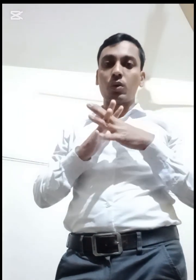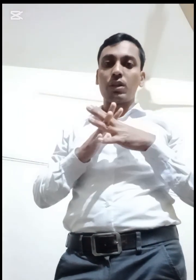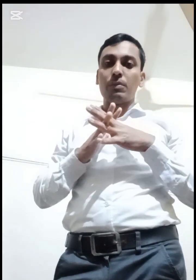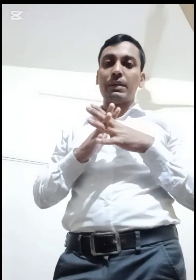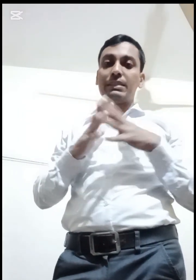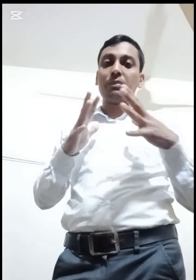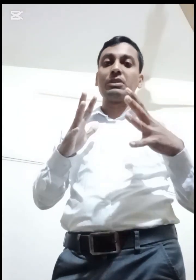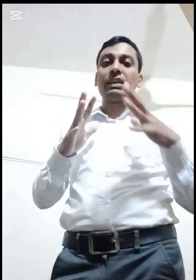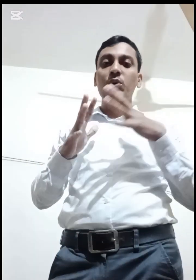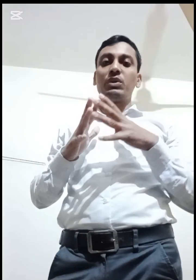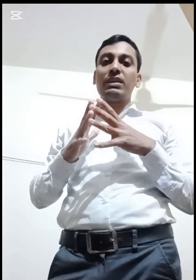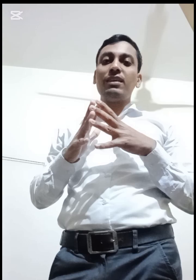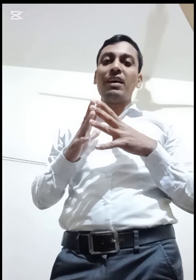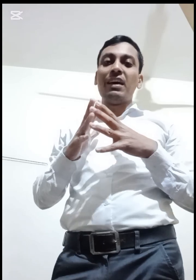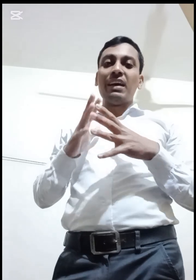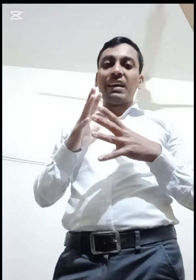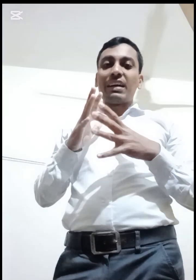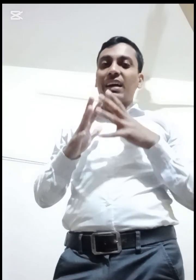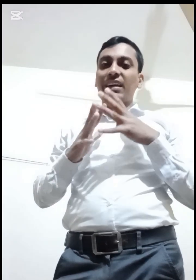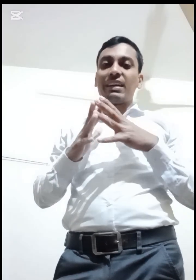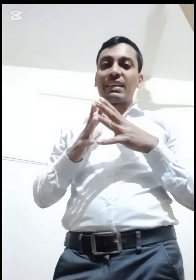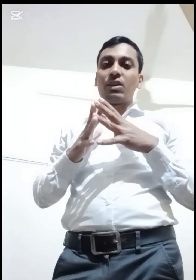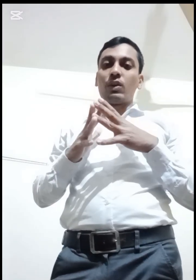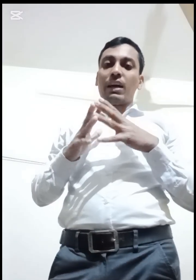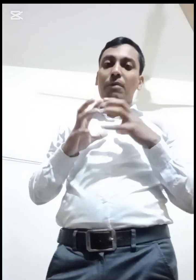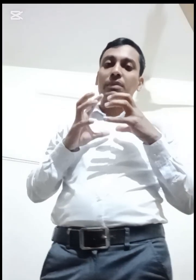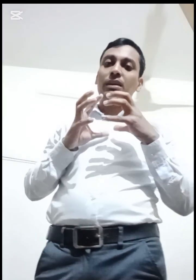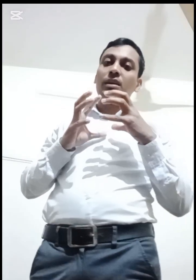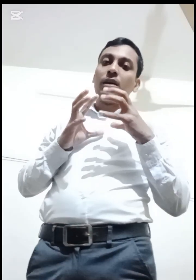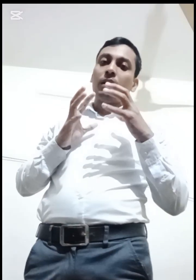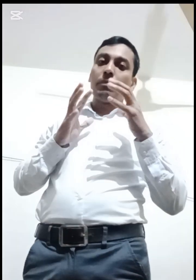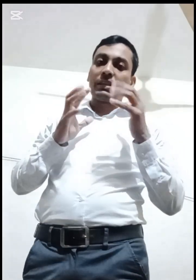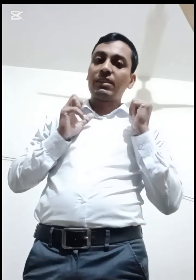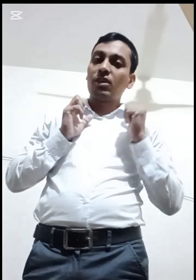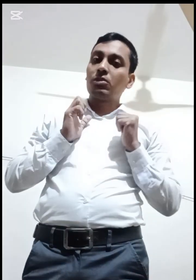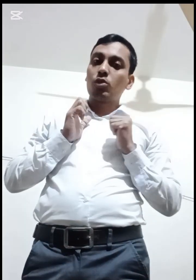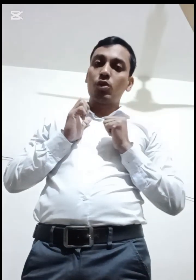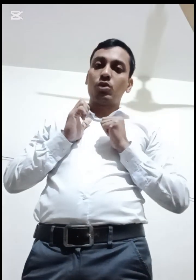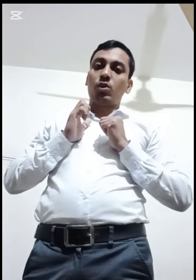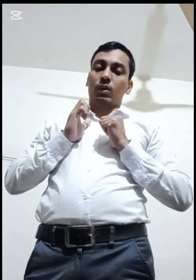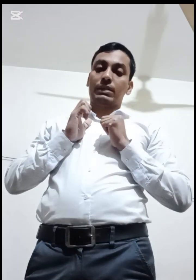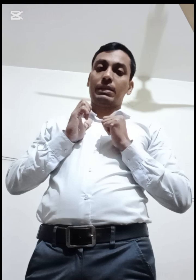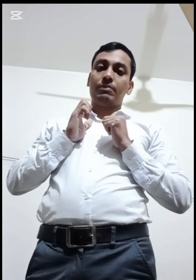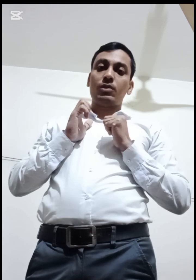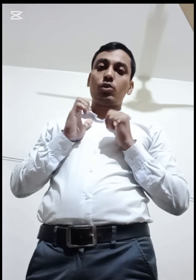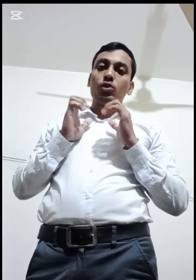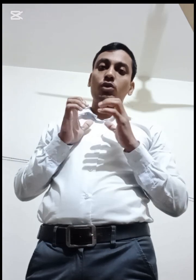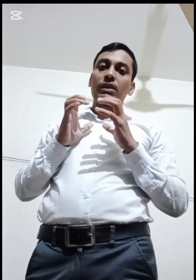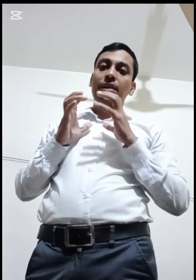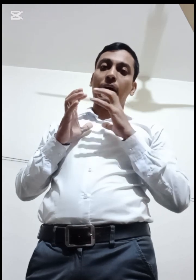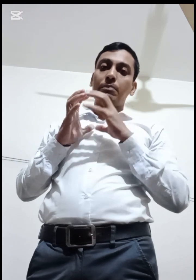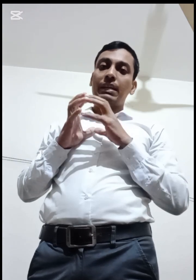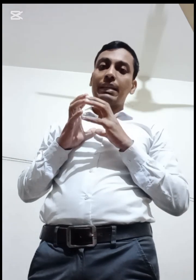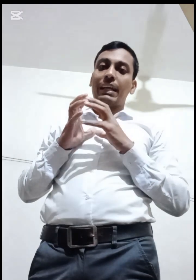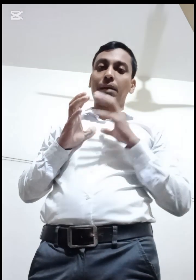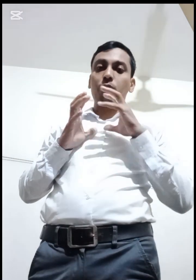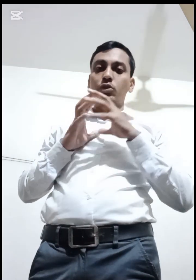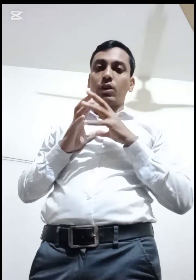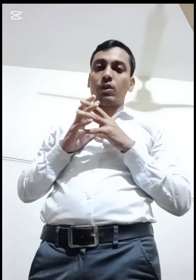করে দেবে। যেমন সিকিউরিটি গার্ডরা কী করে, আপনার বাসায় ধরেন 16 জন লোক আছে, 16 জনকে নাম দিলেন, তাকে পরিচয় করে